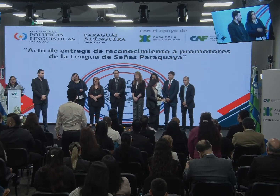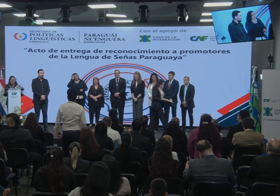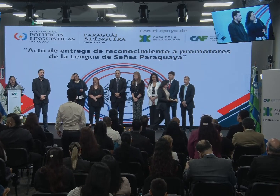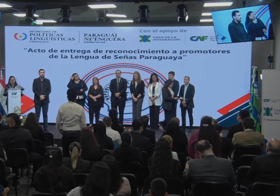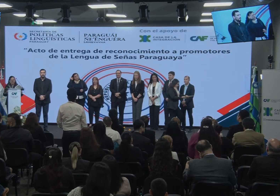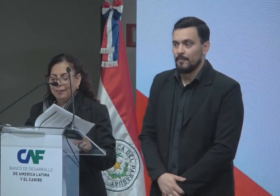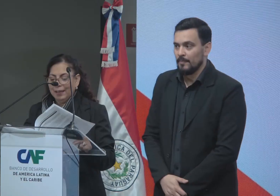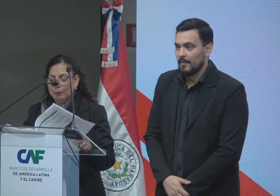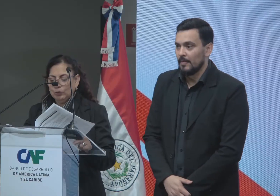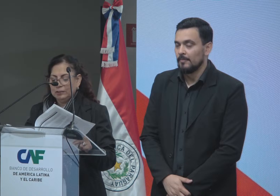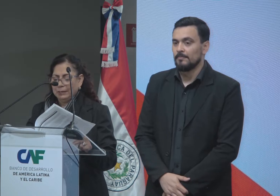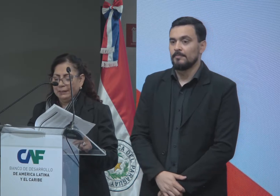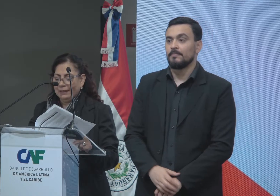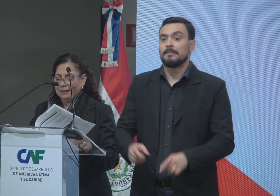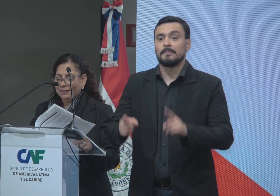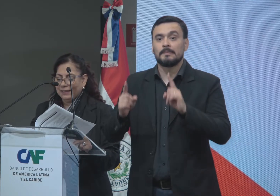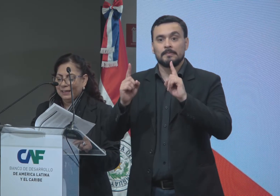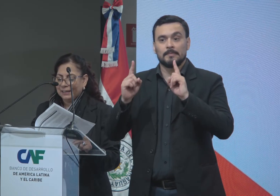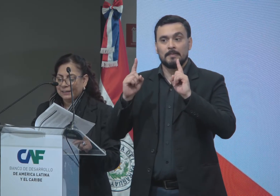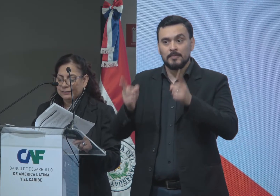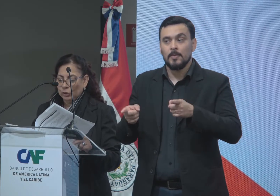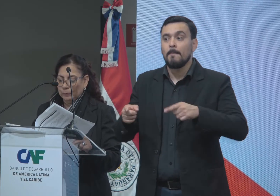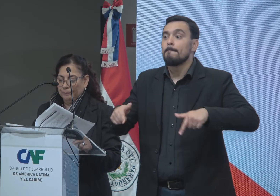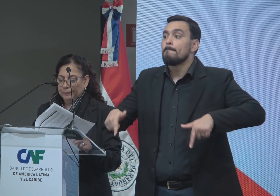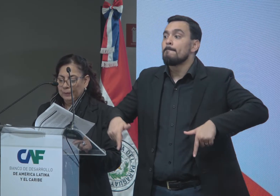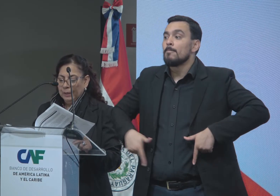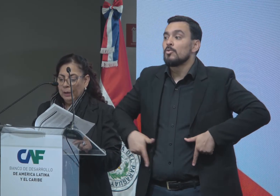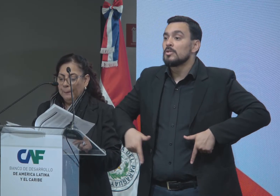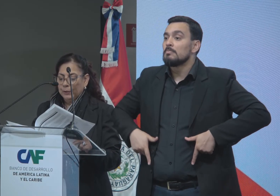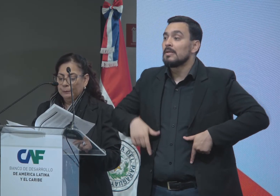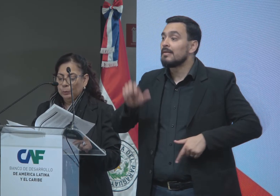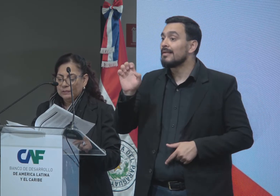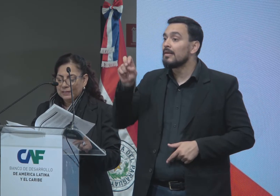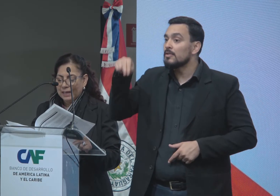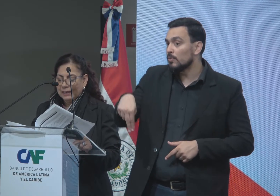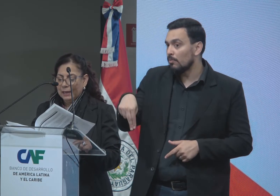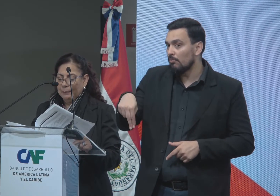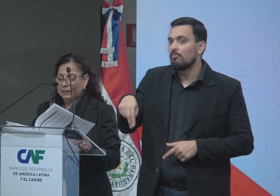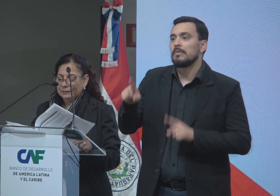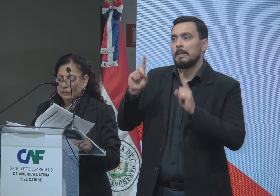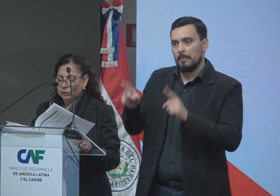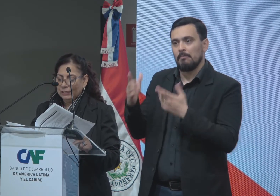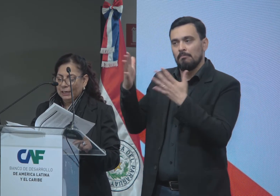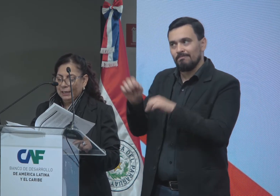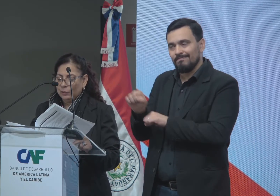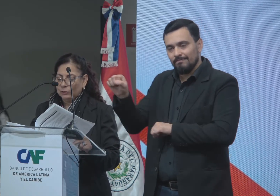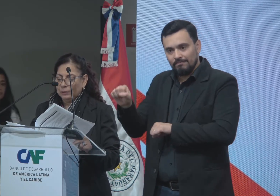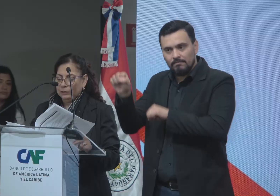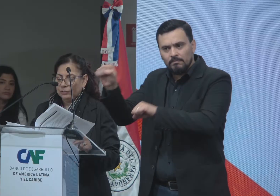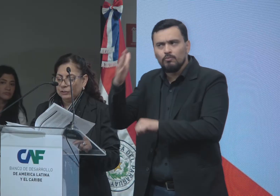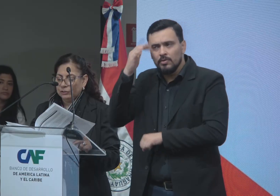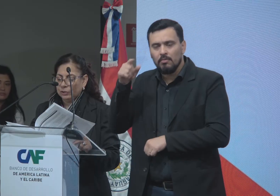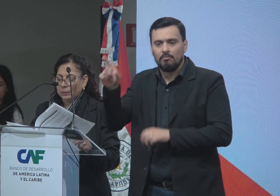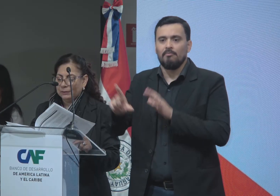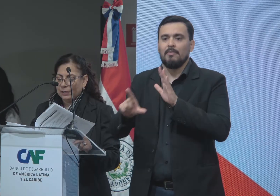También es galardonada la Municipalidad de Encarnación por impulsar la aplicación de la Ley